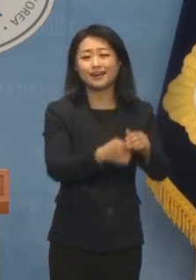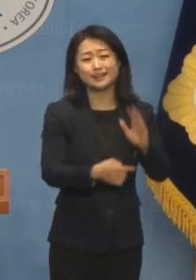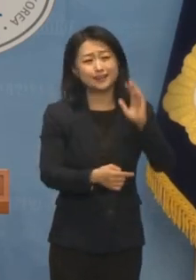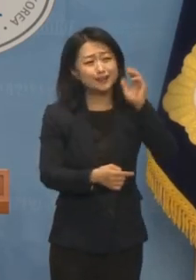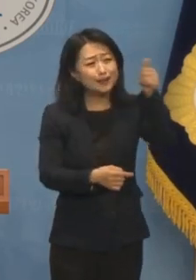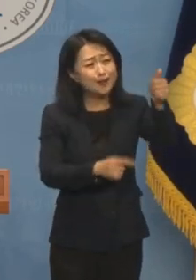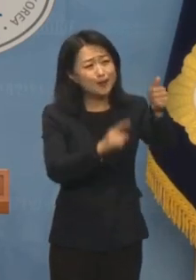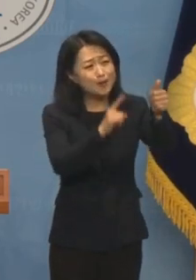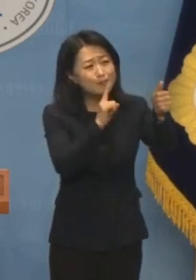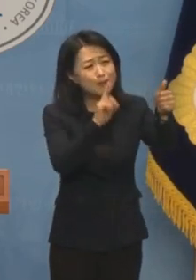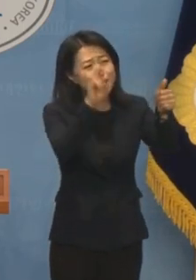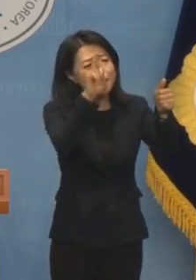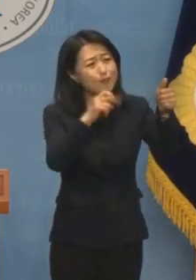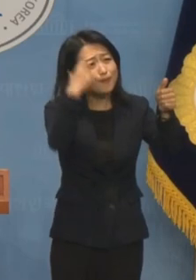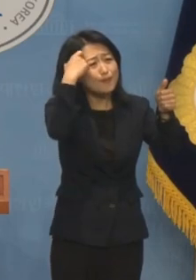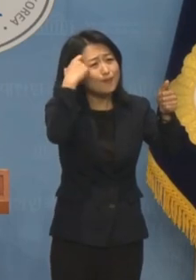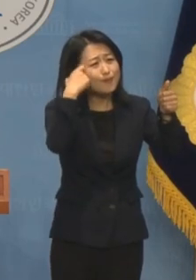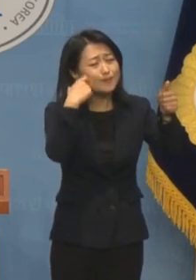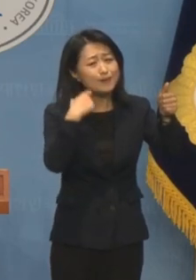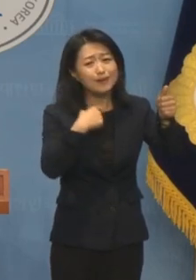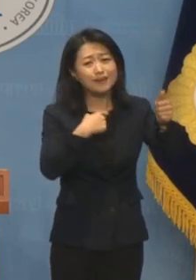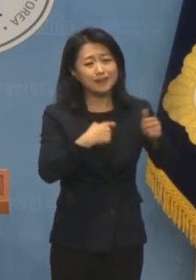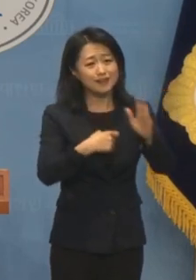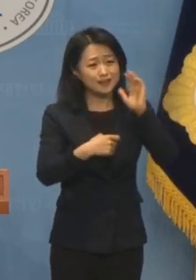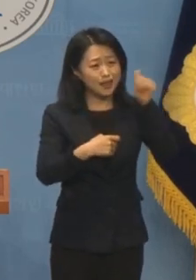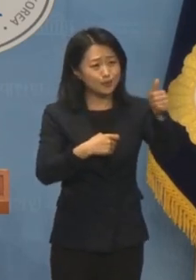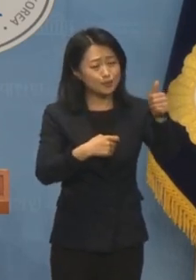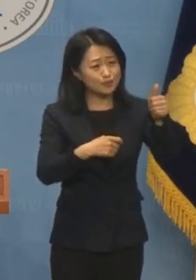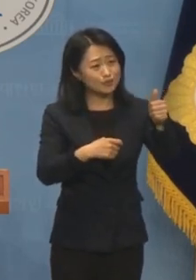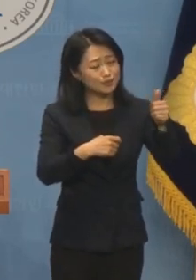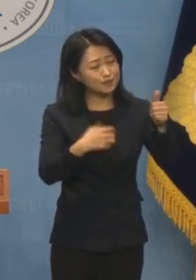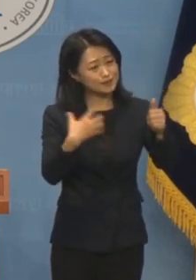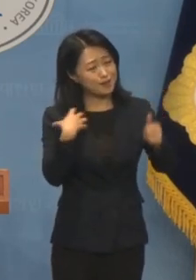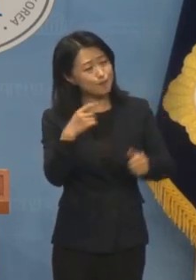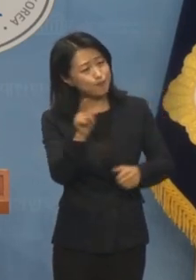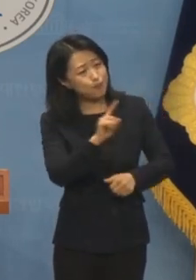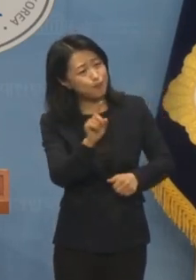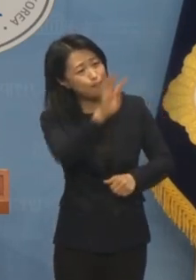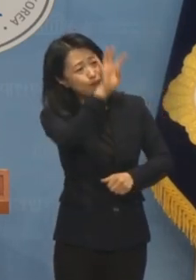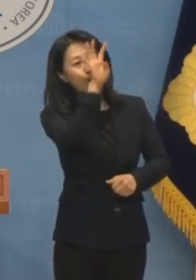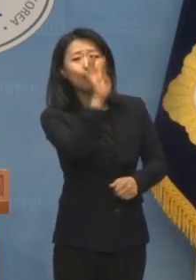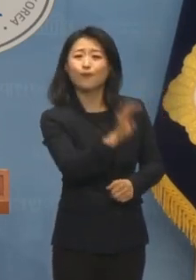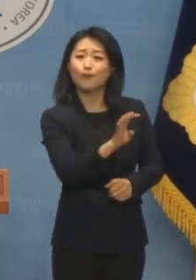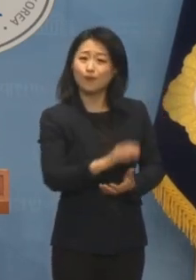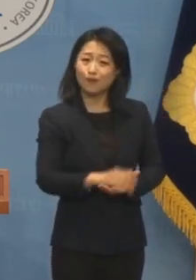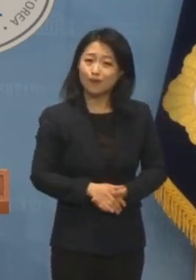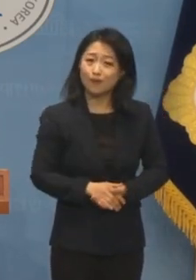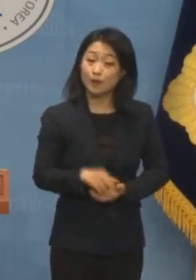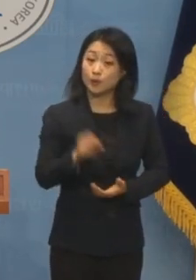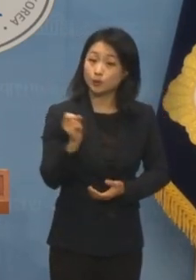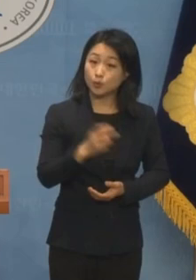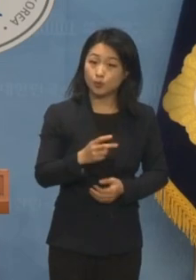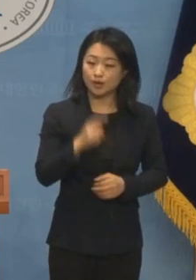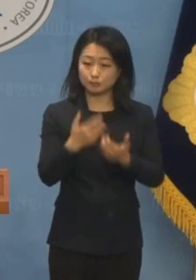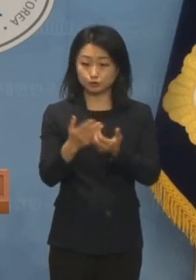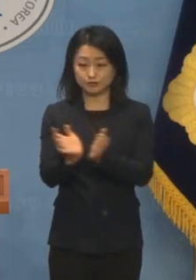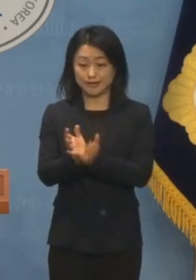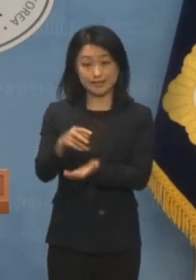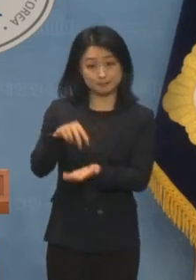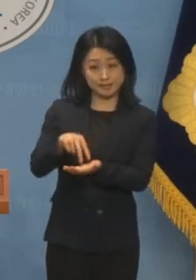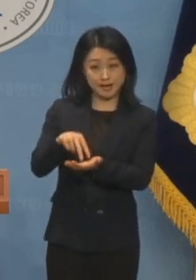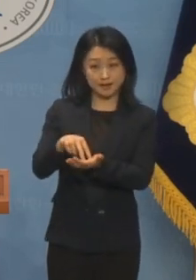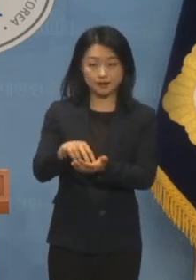대한민국 국정 책임자의 자세가 맞는지 의심스러울 정도입니다 더불어민주당 역시